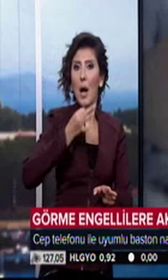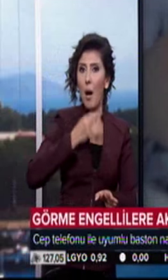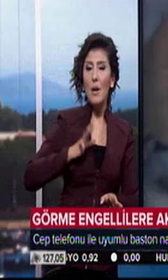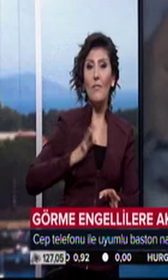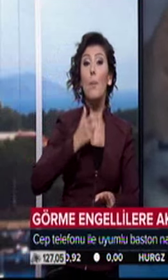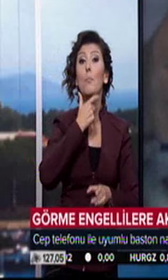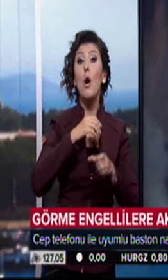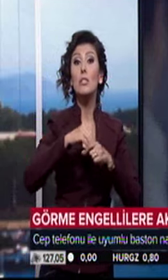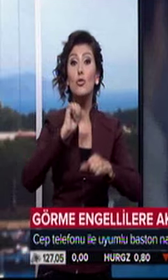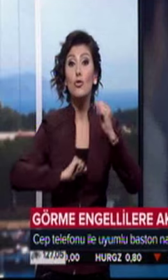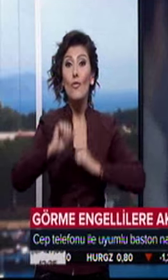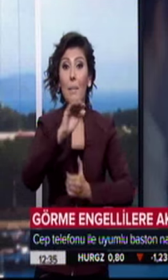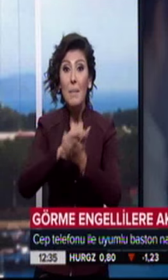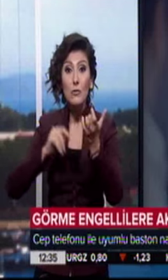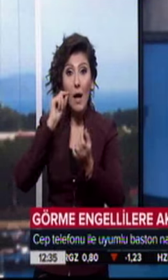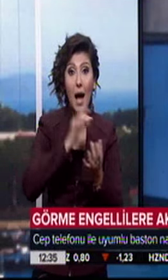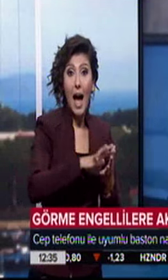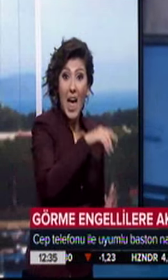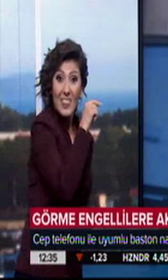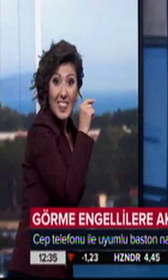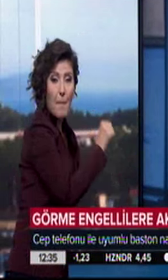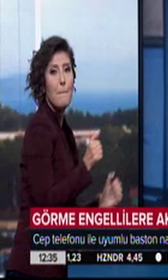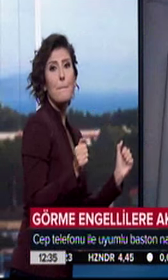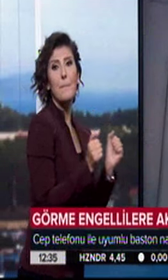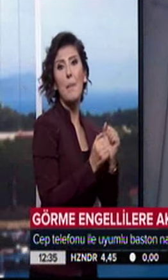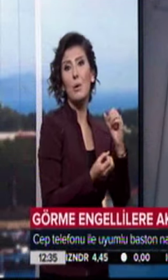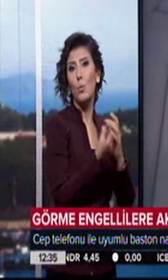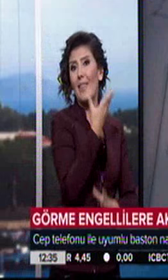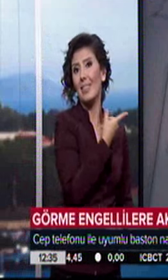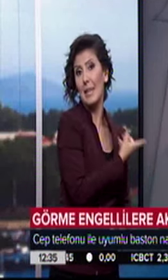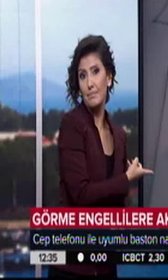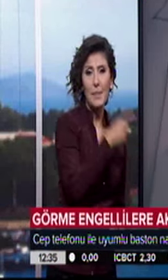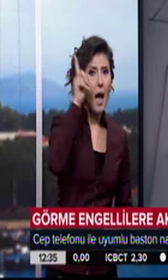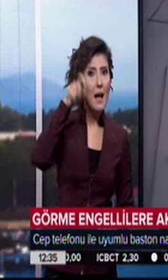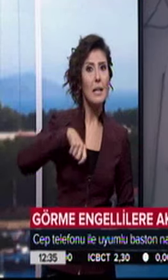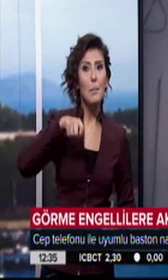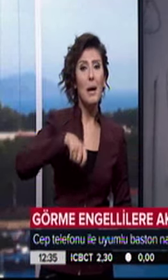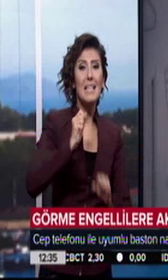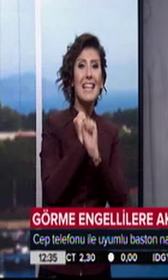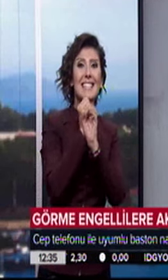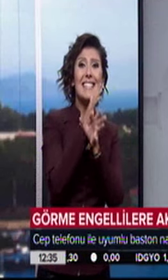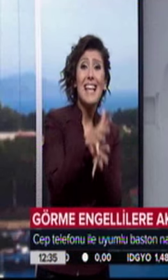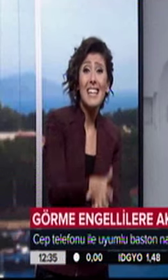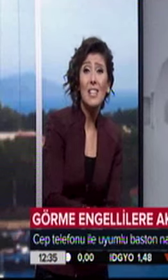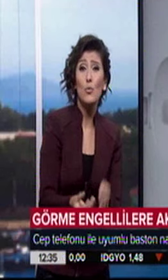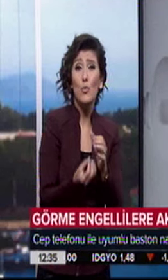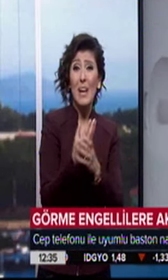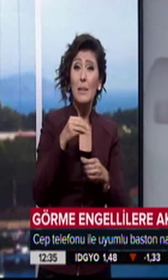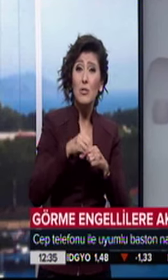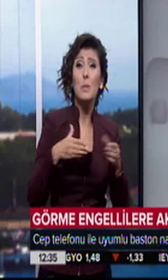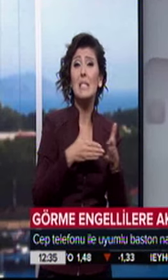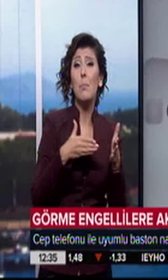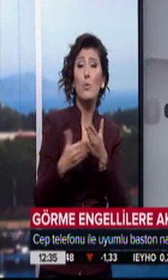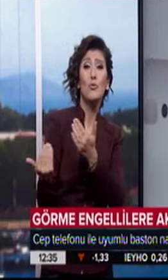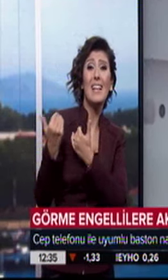Boğaziçi Üniversitesi mezunu Kürşat Ceylan'ın liderliğinde üretildi. Kürşat Ceylan, akıllı bastonun seri üretime girmesi için sponsor